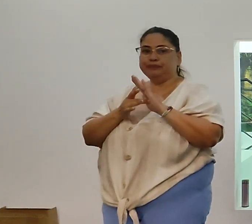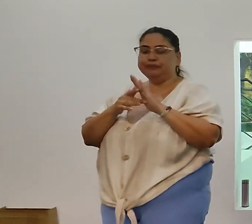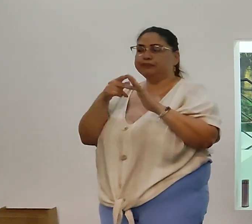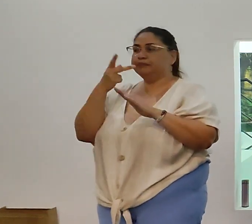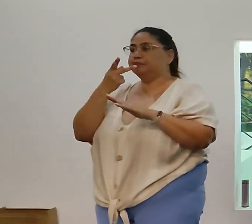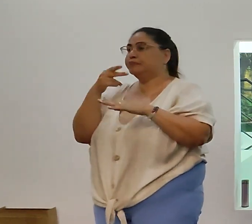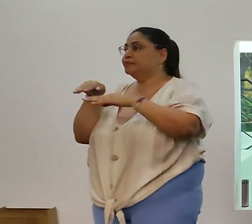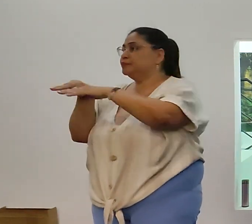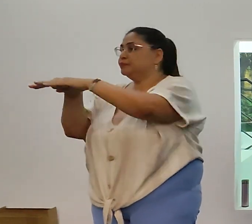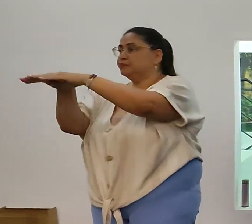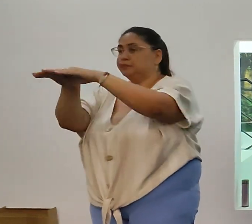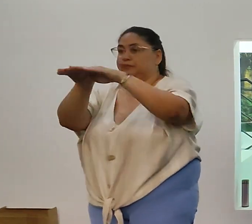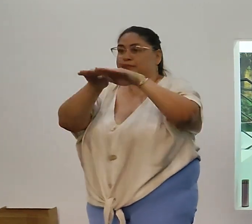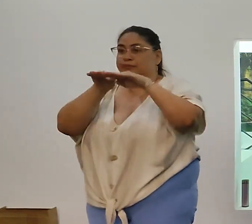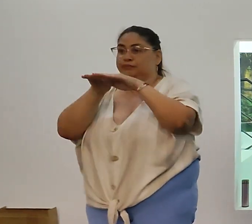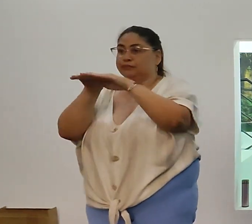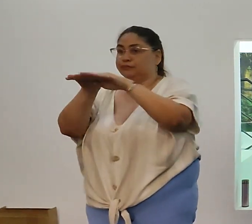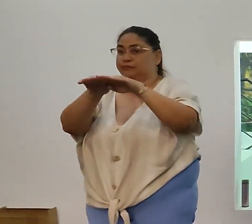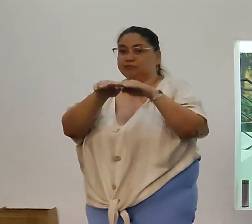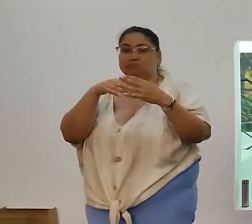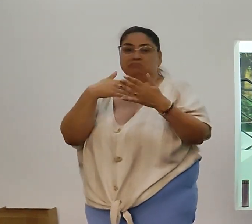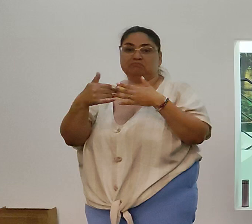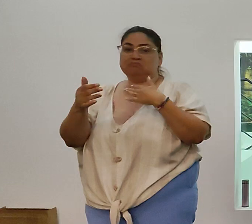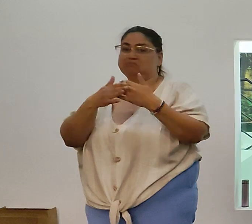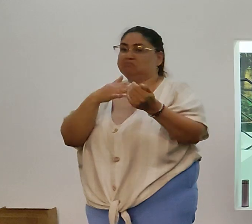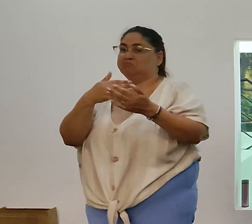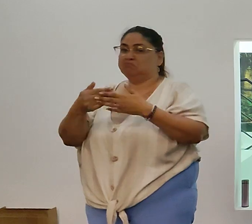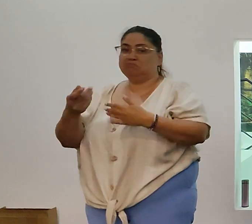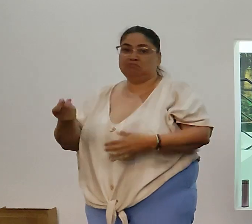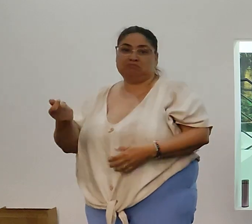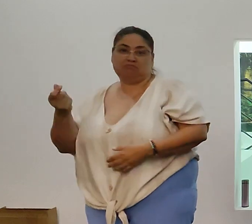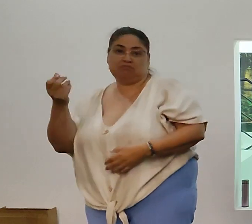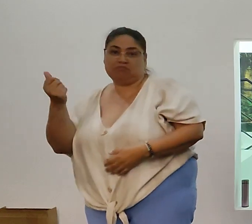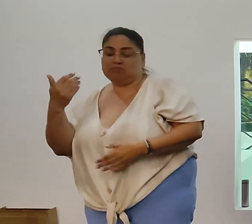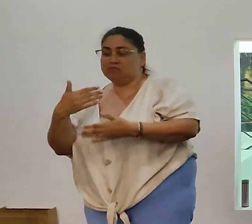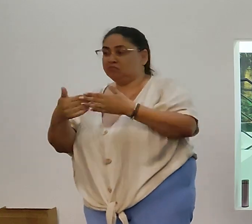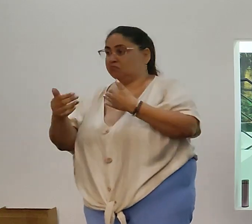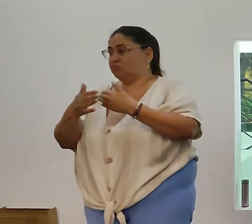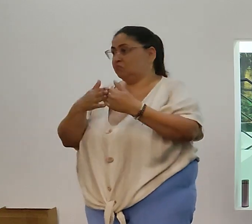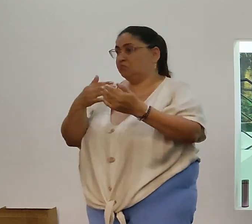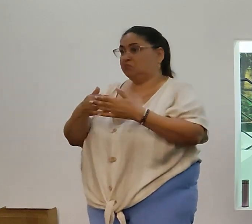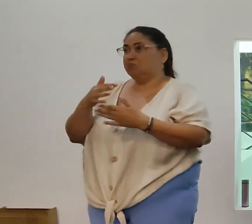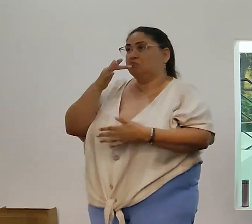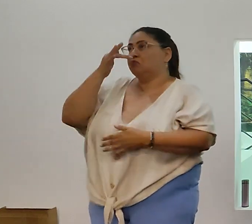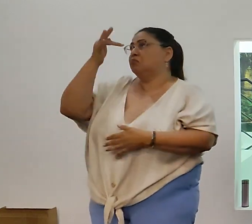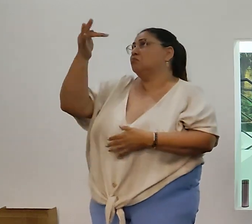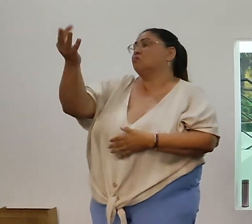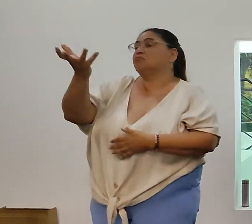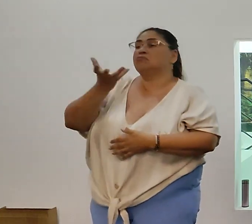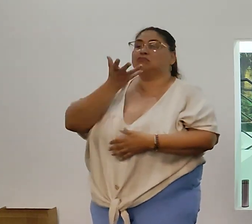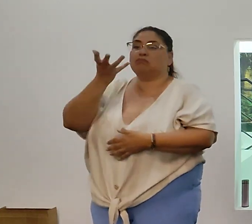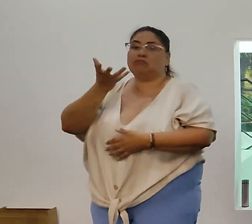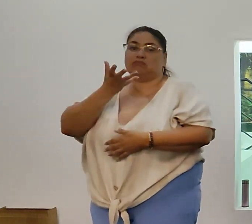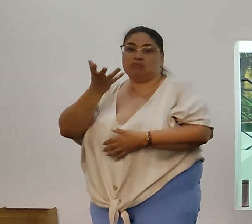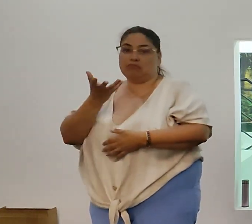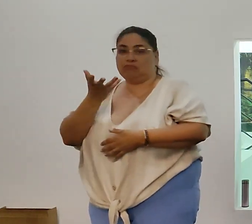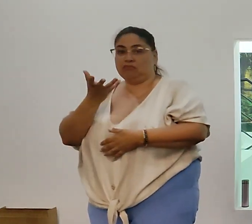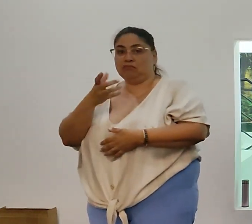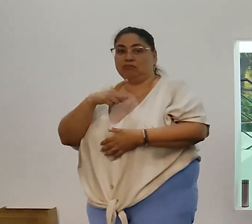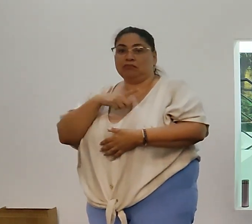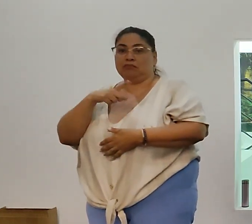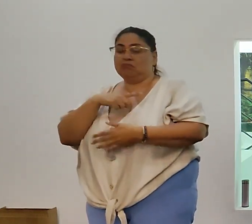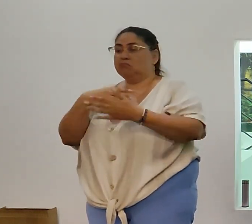todos os homens. Não importa quanto você tem, quanto você almeja ter, quanto você gostaria de